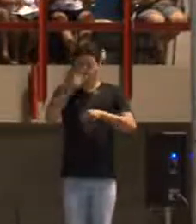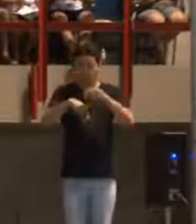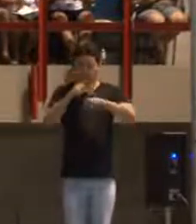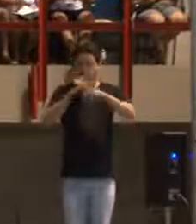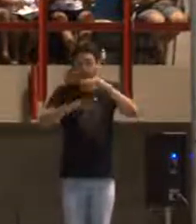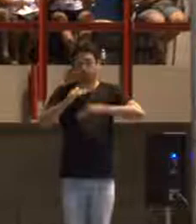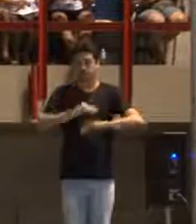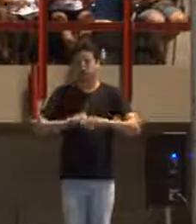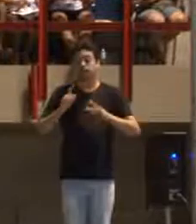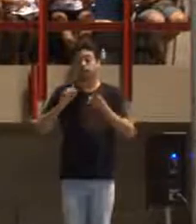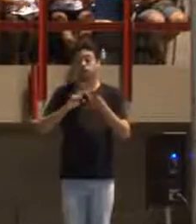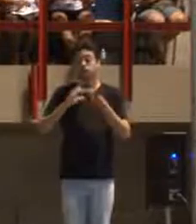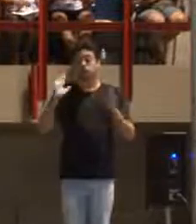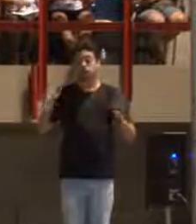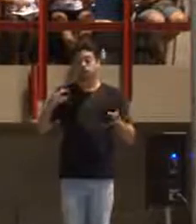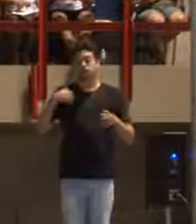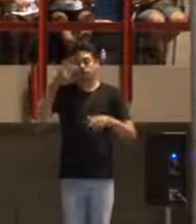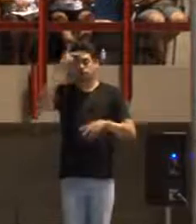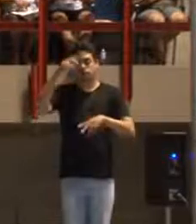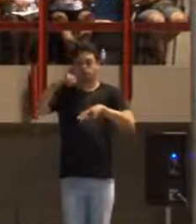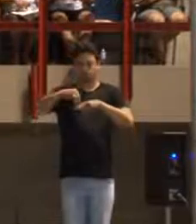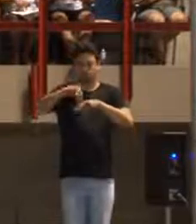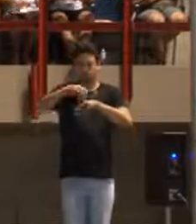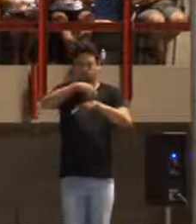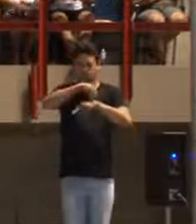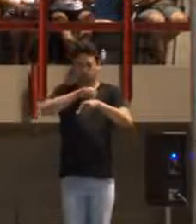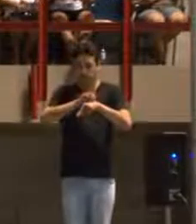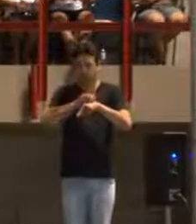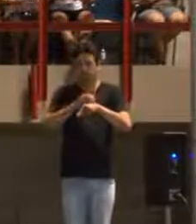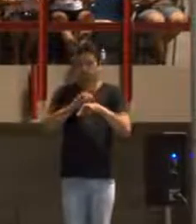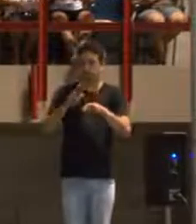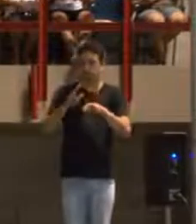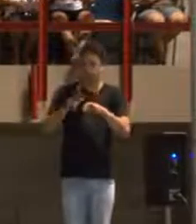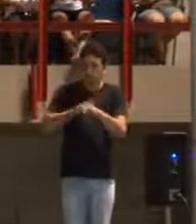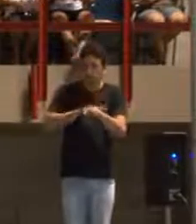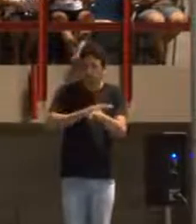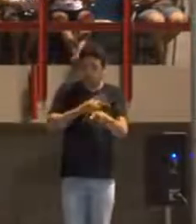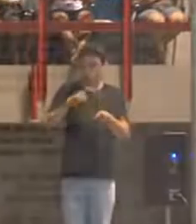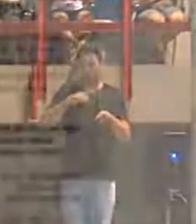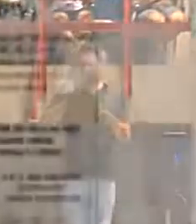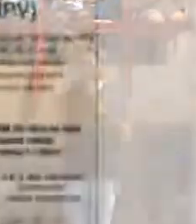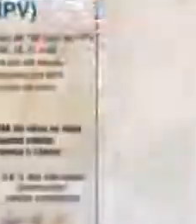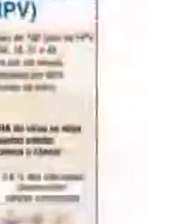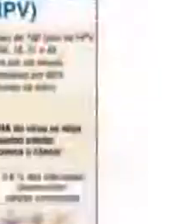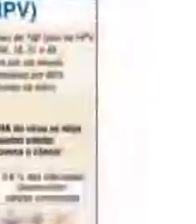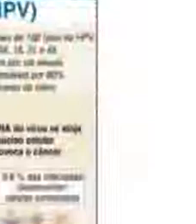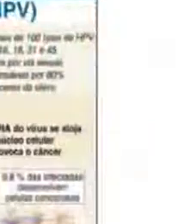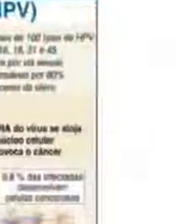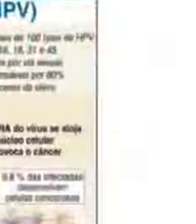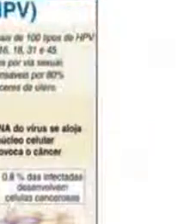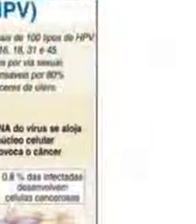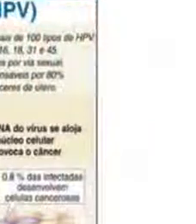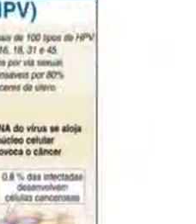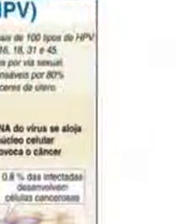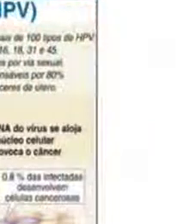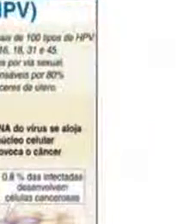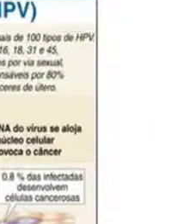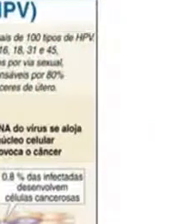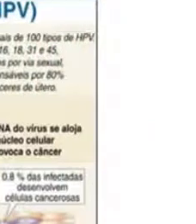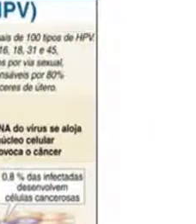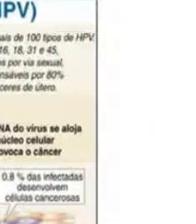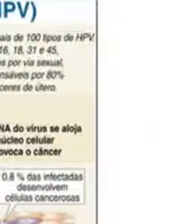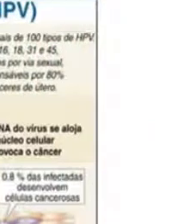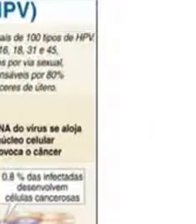pode tratar as suas verrugas, professor? Pode. Algumas pessoas, né, que têm esse processo de verruga, olha para cá para essa figura